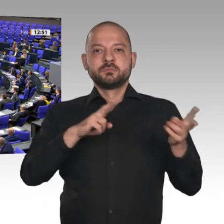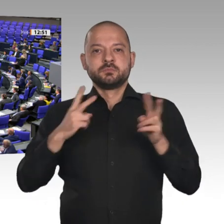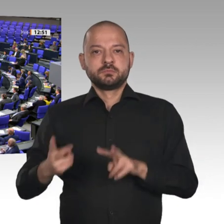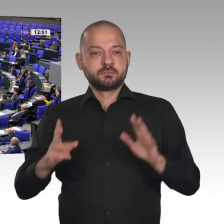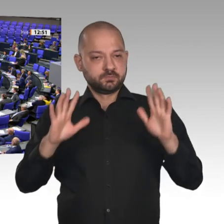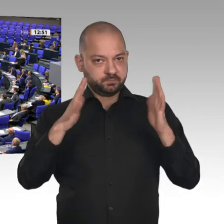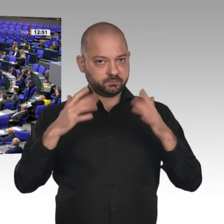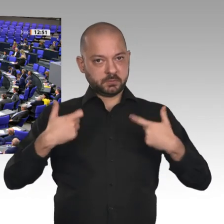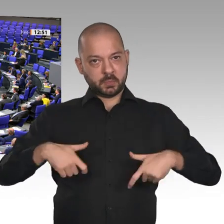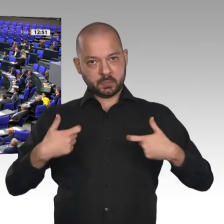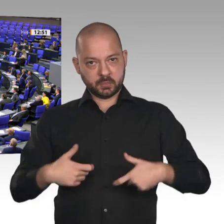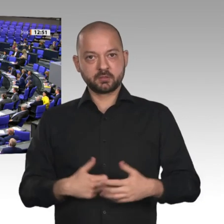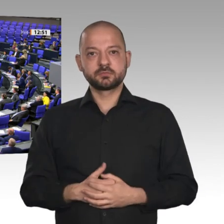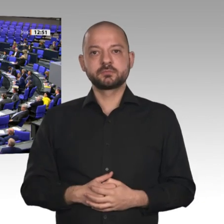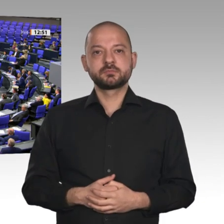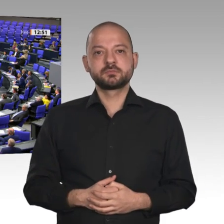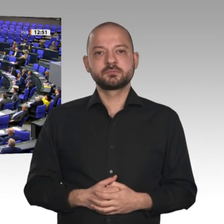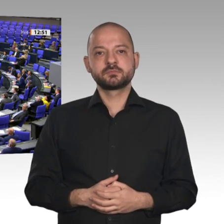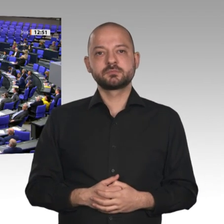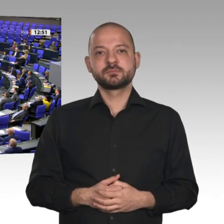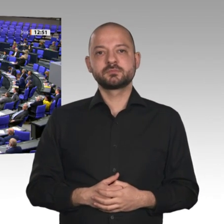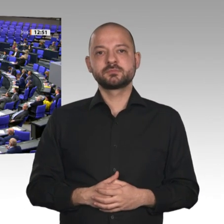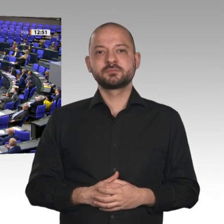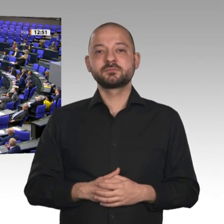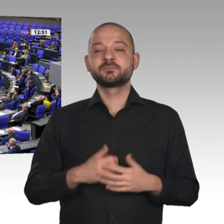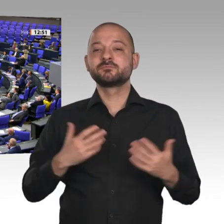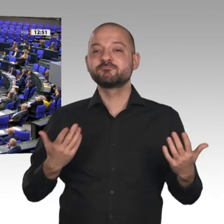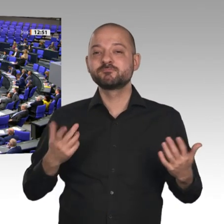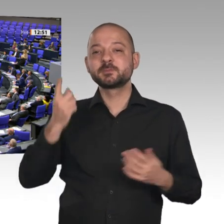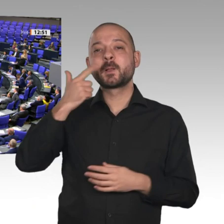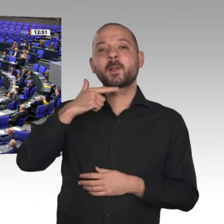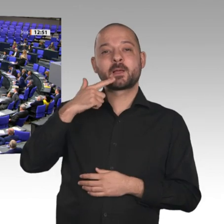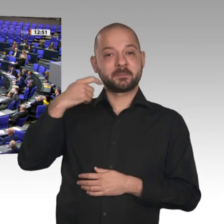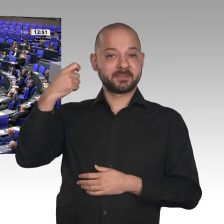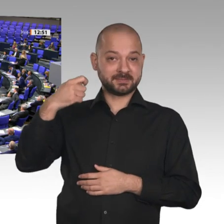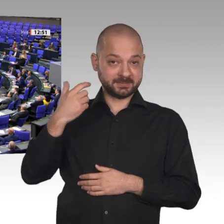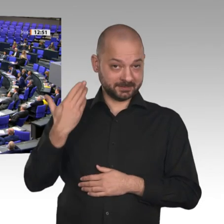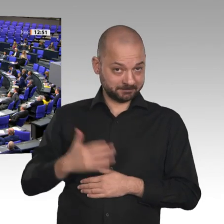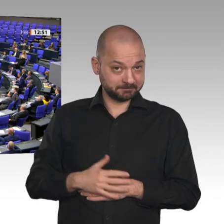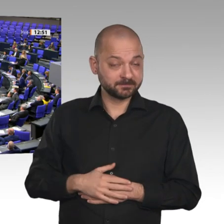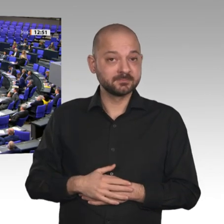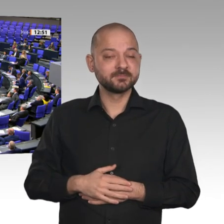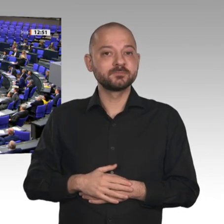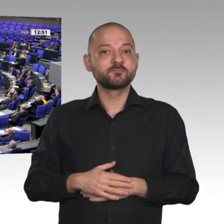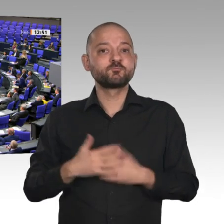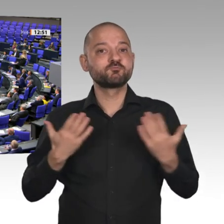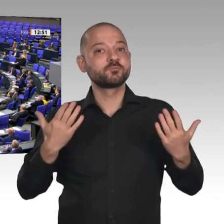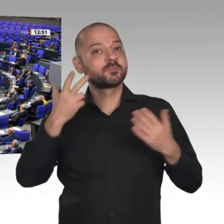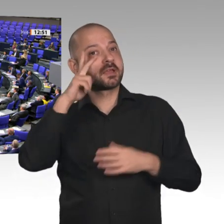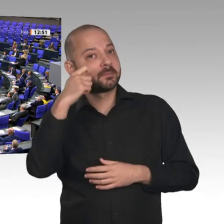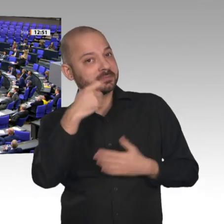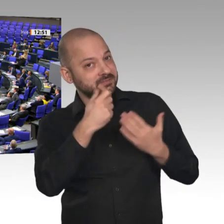Suffisantes Lächeln des Präsidenten. Sehr geehrter Herr Präsident, liebe Kolleginnen und Kollegen, zwei Fragen und